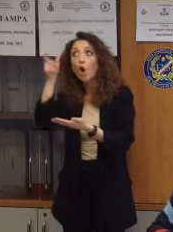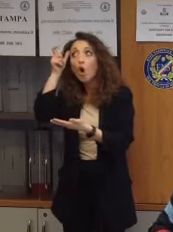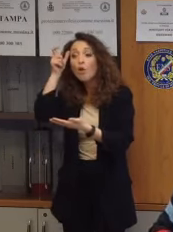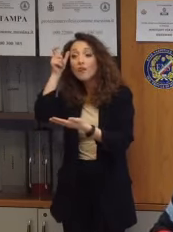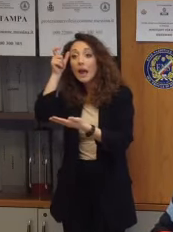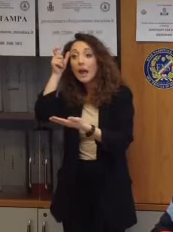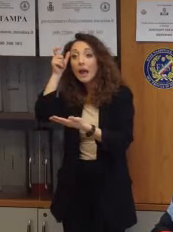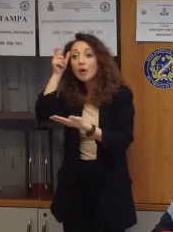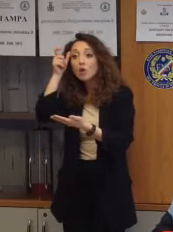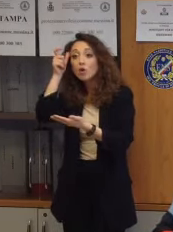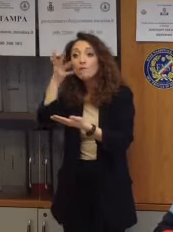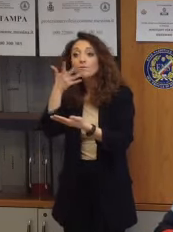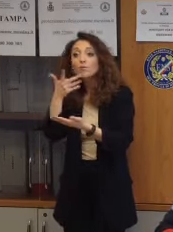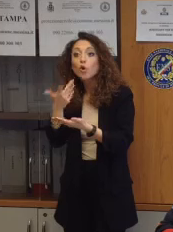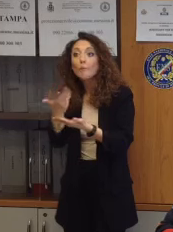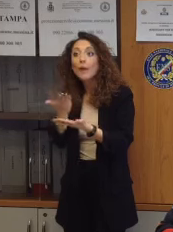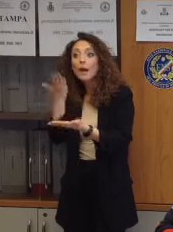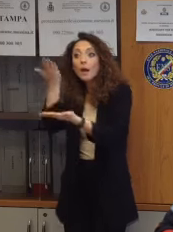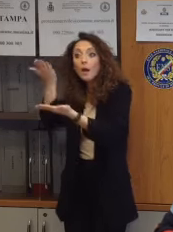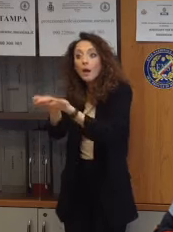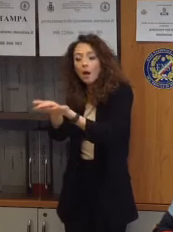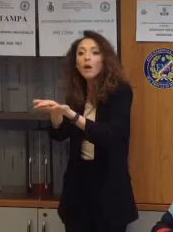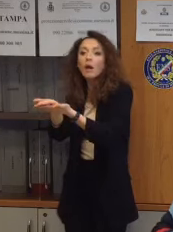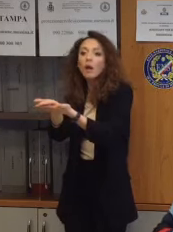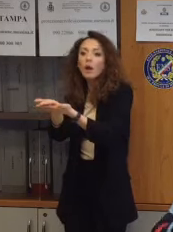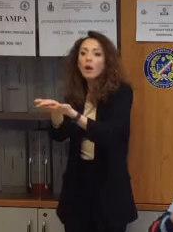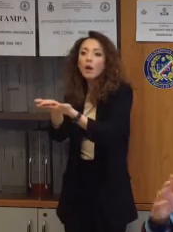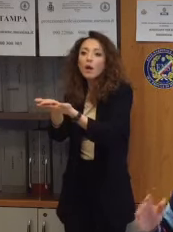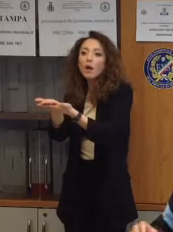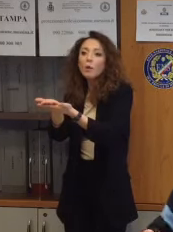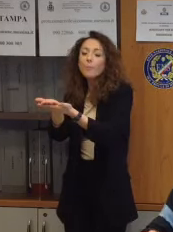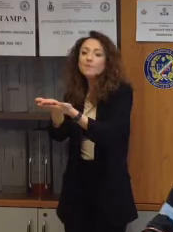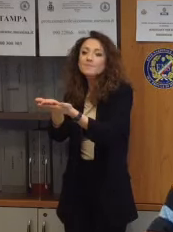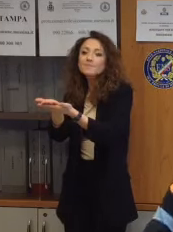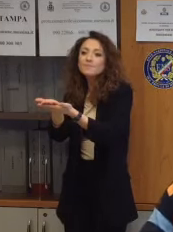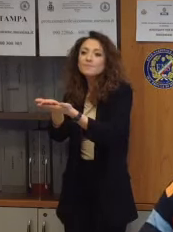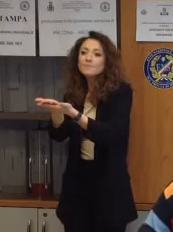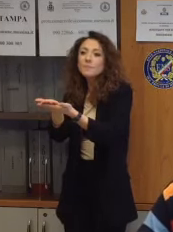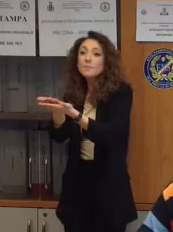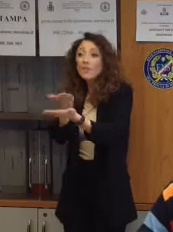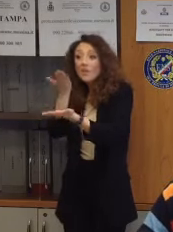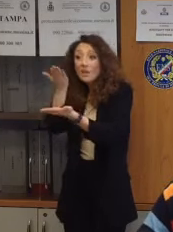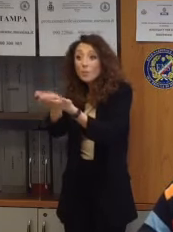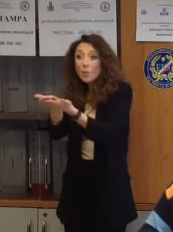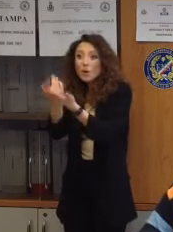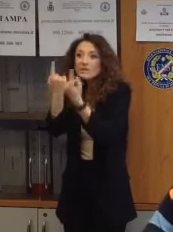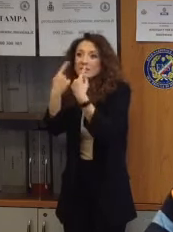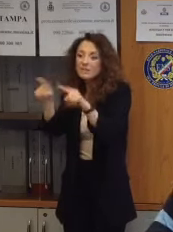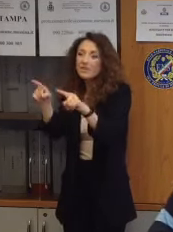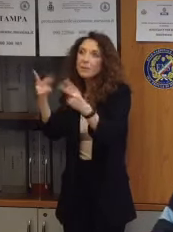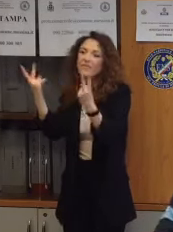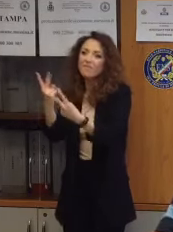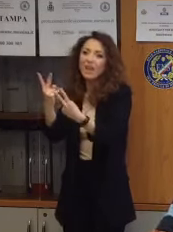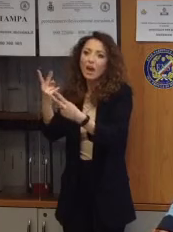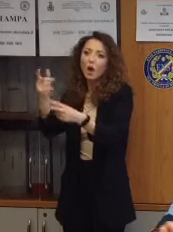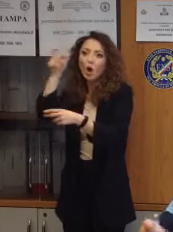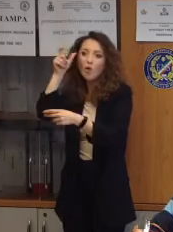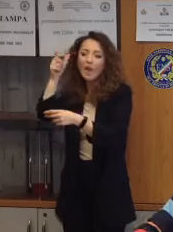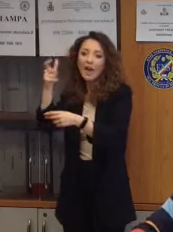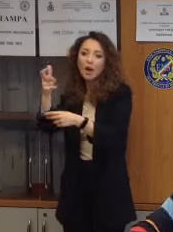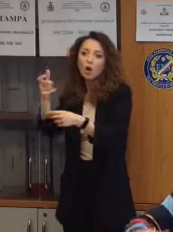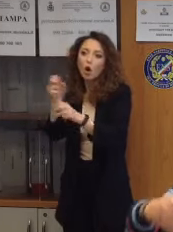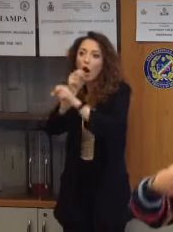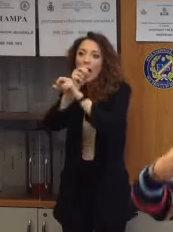un'alternativa ai miliardi che ci sono stati annunciati e che non sappiamo mai, secondo quelli che sono